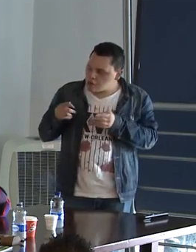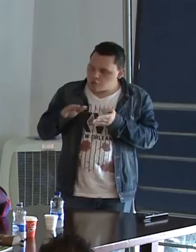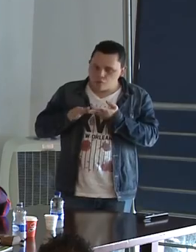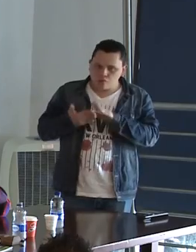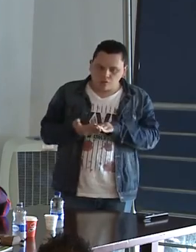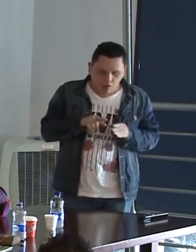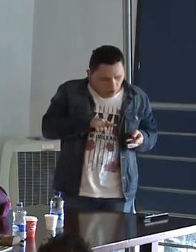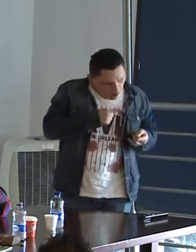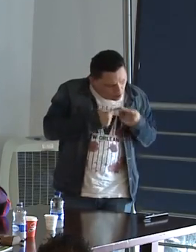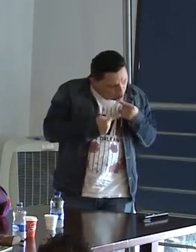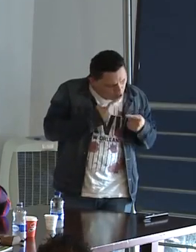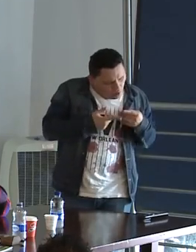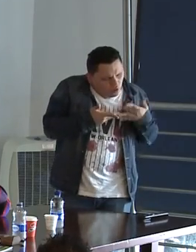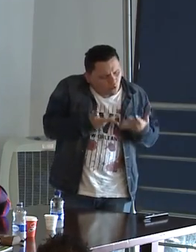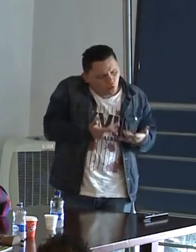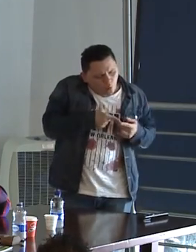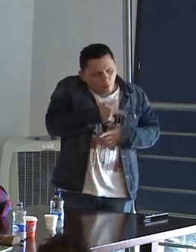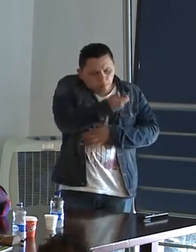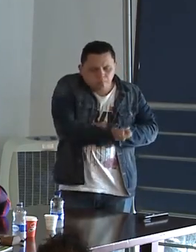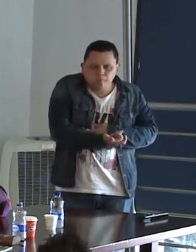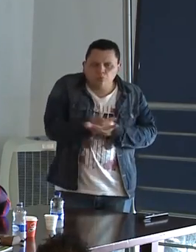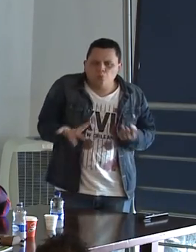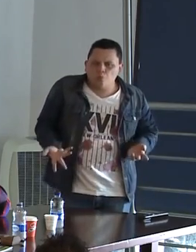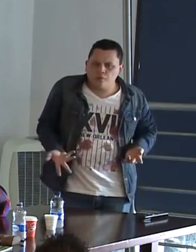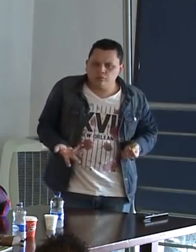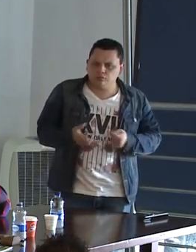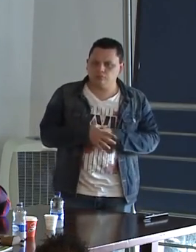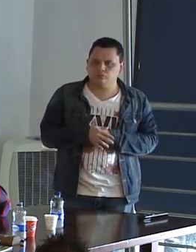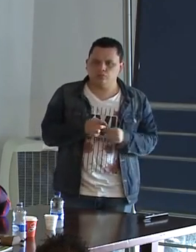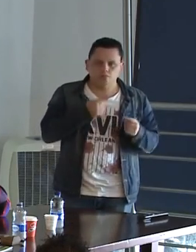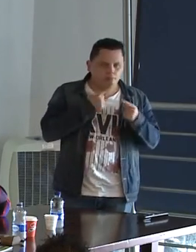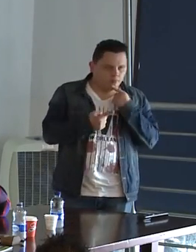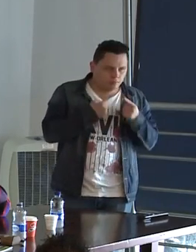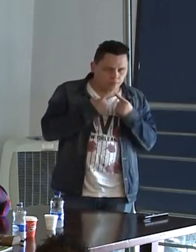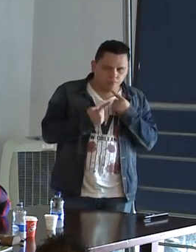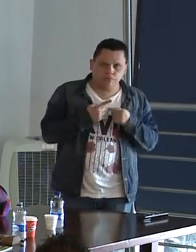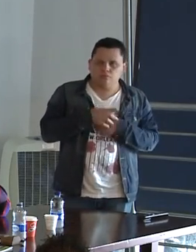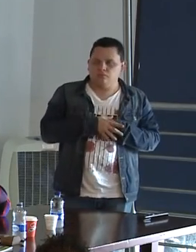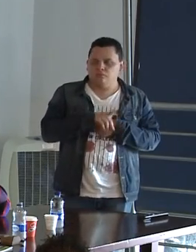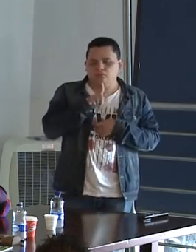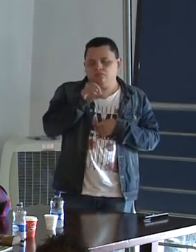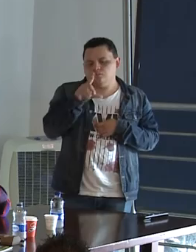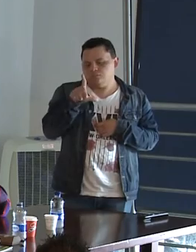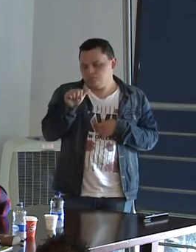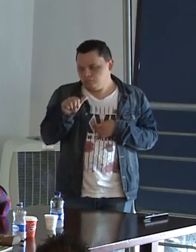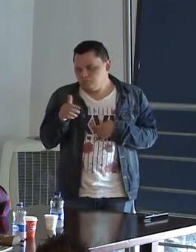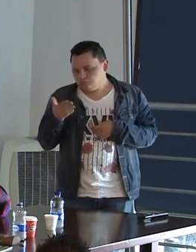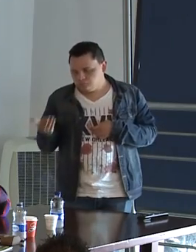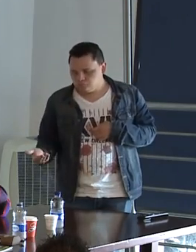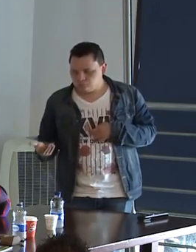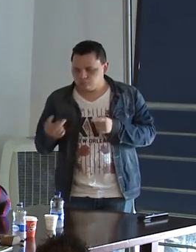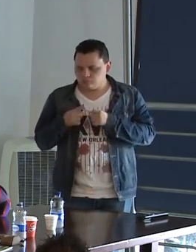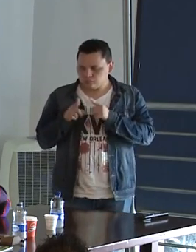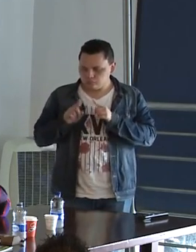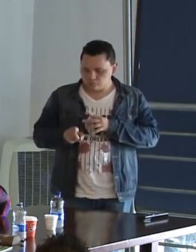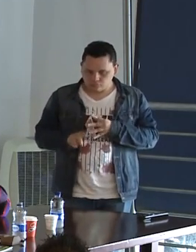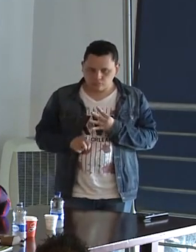comunidades, cómo estar allí, el diálogo, nos dice Lola, en fin, encuentro